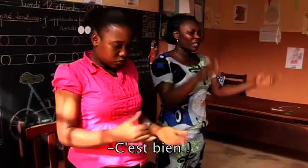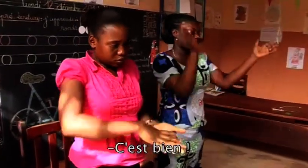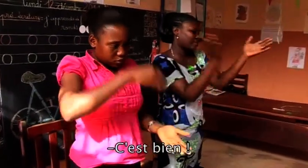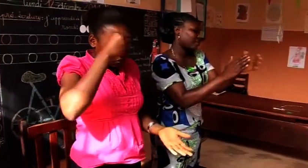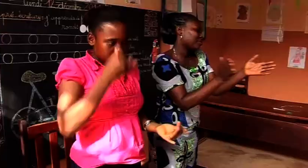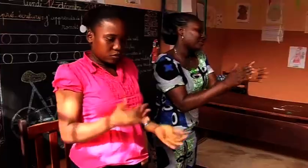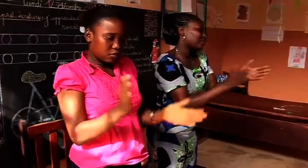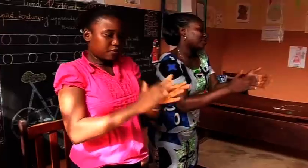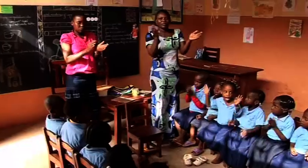7.